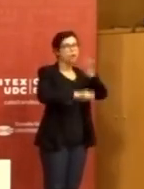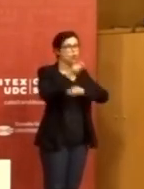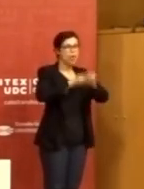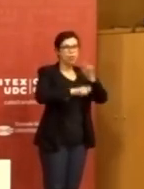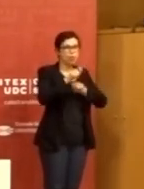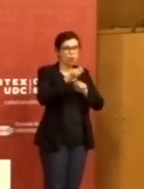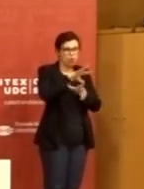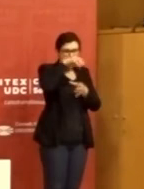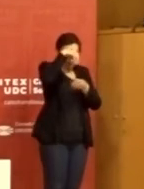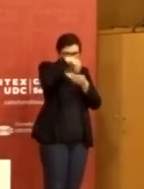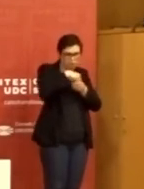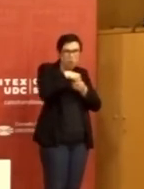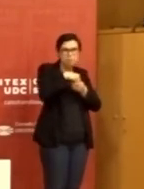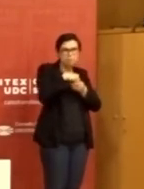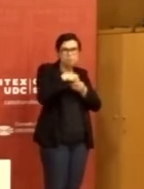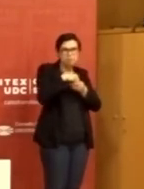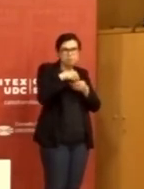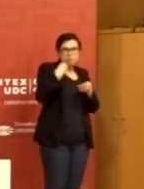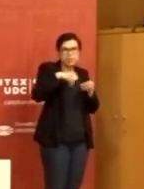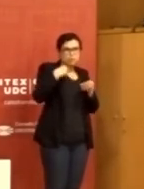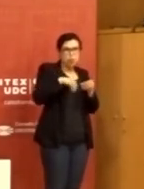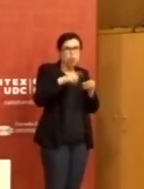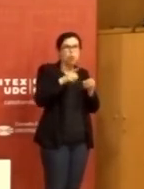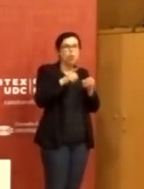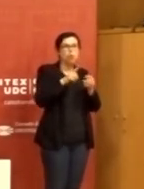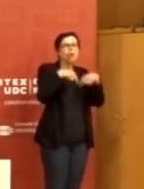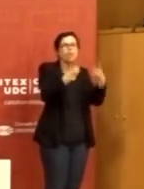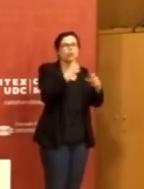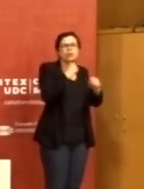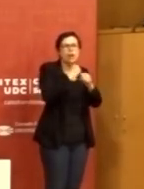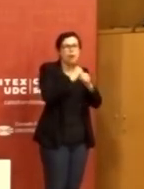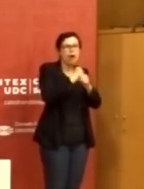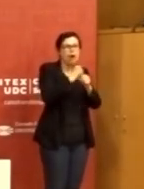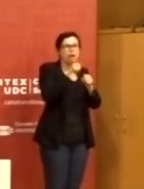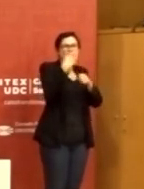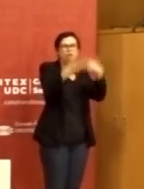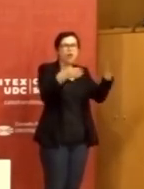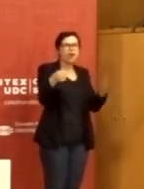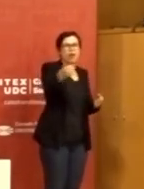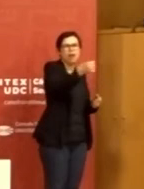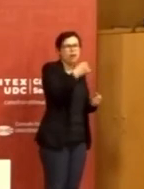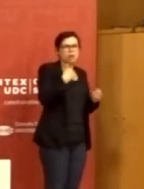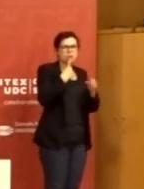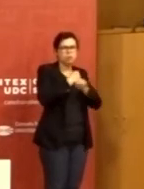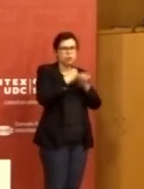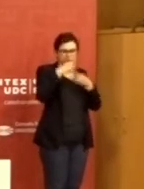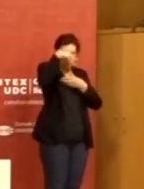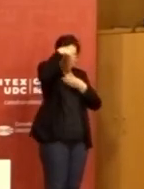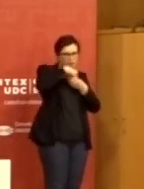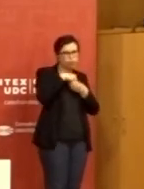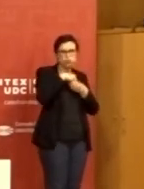de ingresar a poder continuar con su trabajo o a poder estar en esos